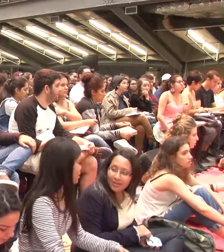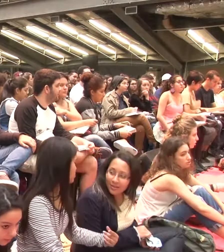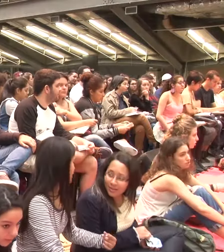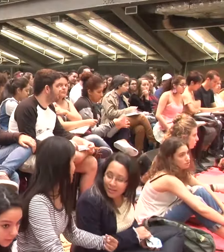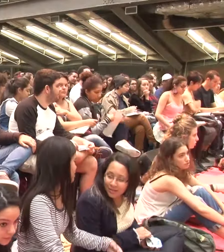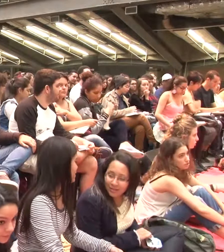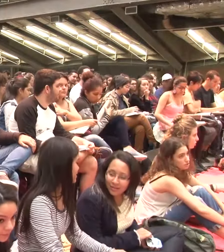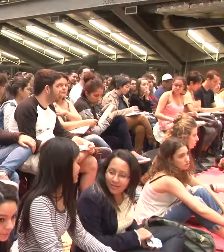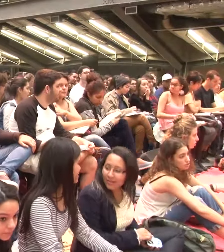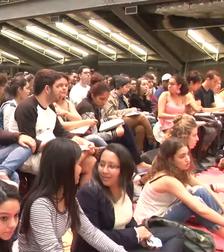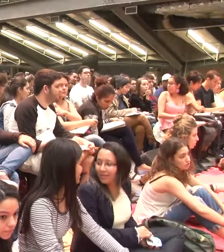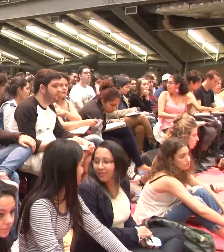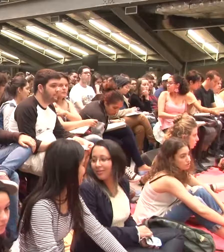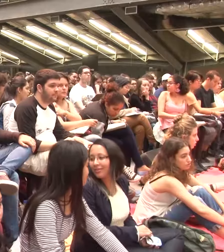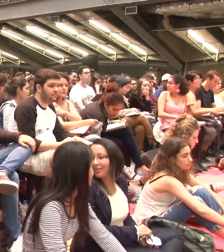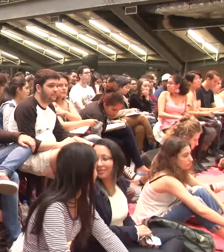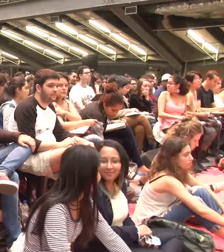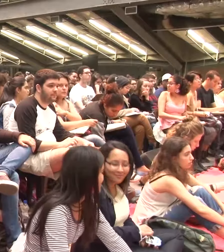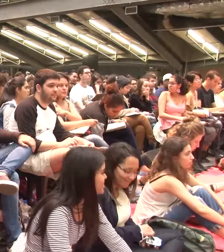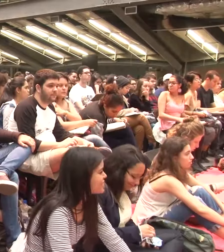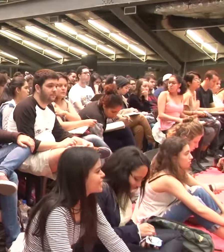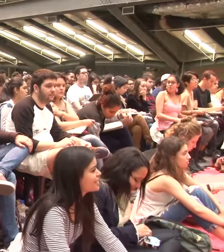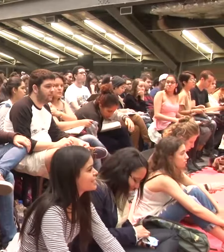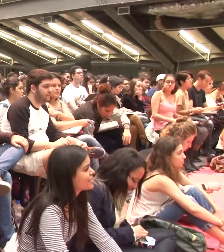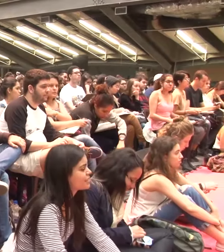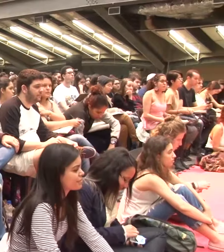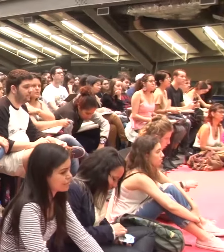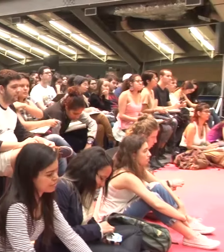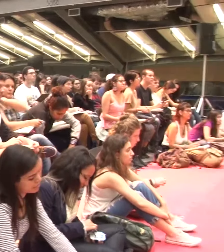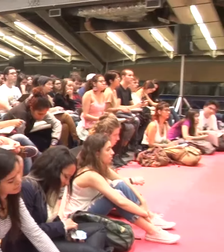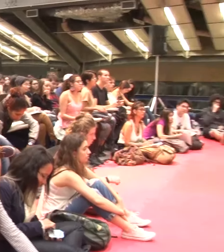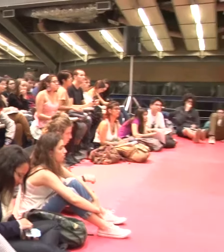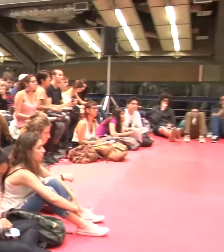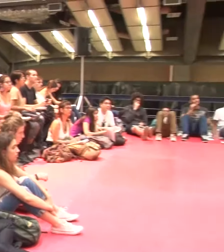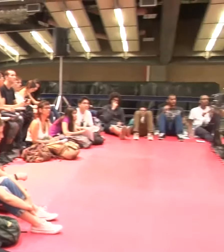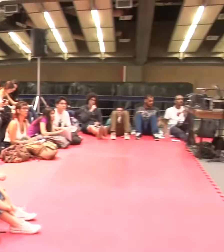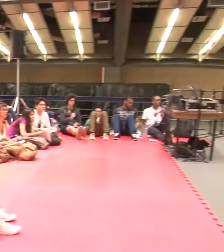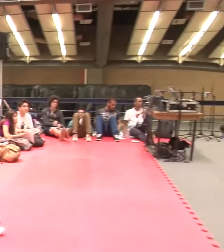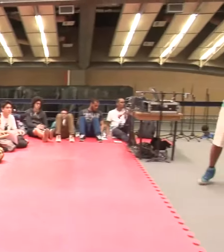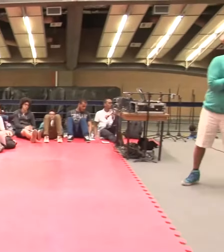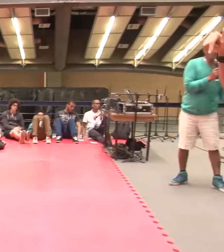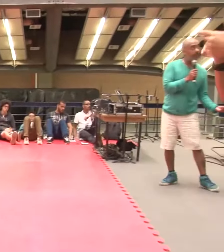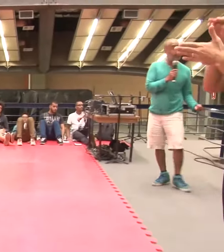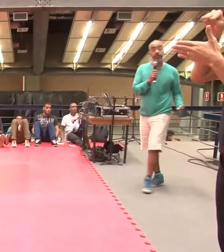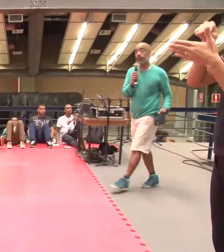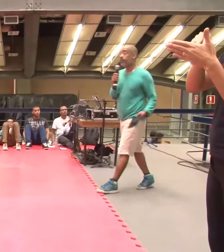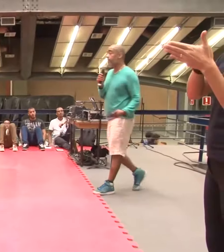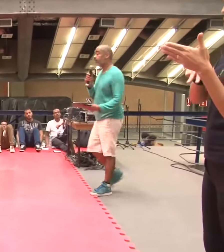naquele aspecto e naquele momento? Né? Agora a gente vai trabalhar com a leitura. Com a leitura